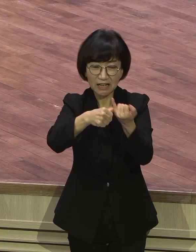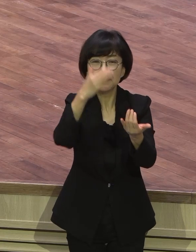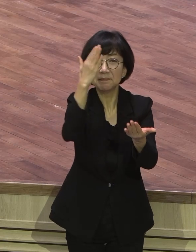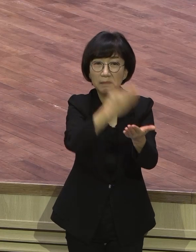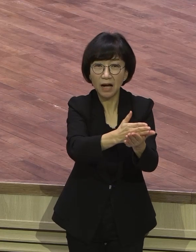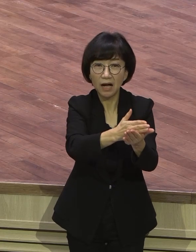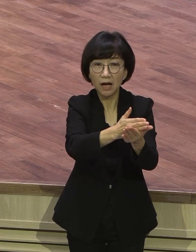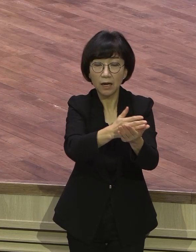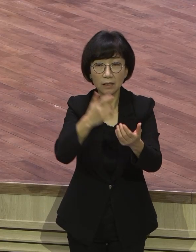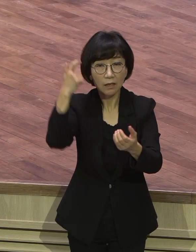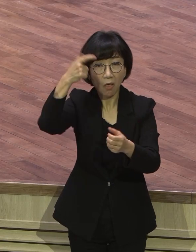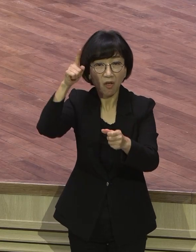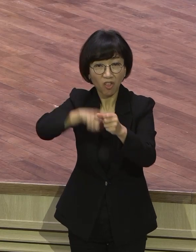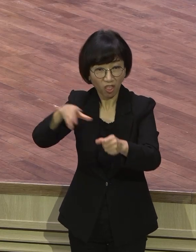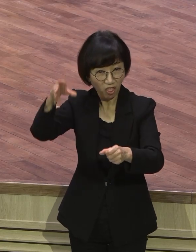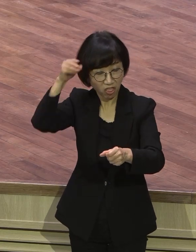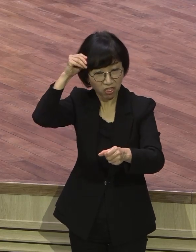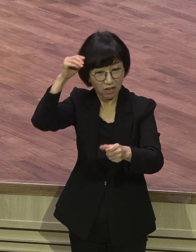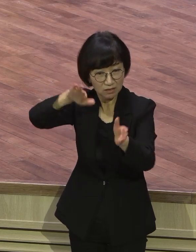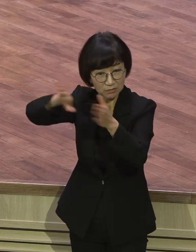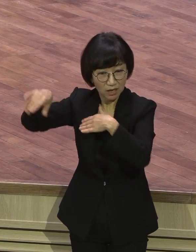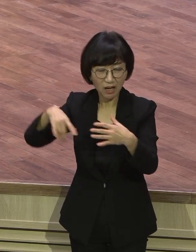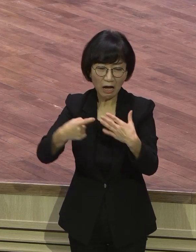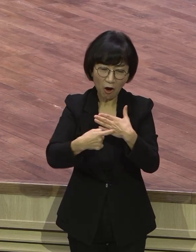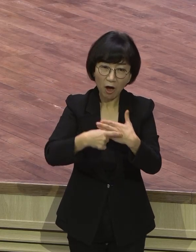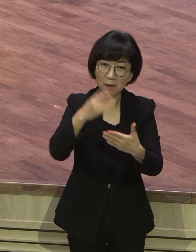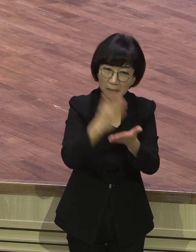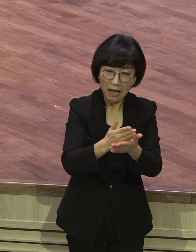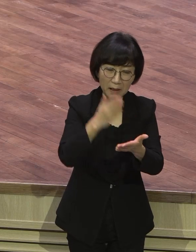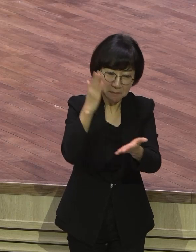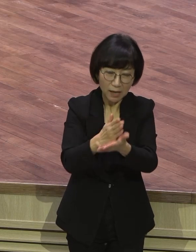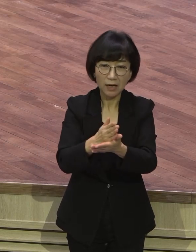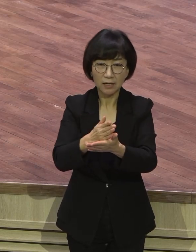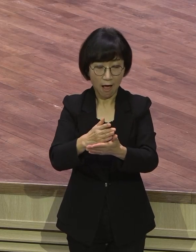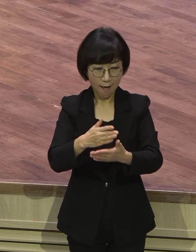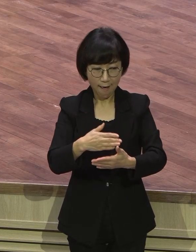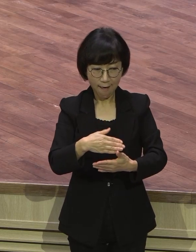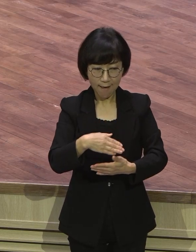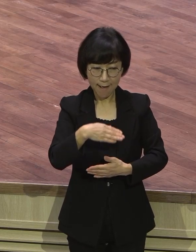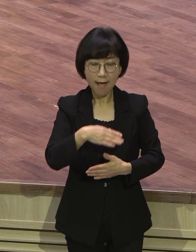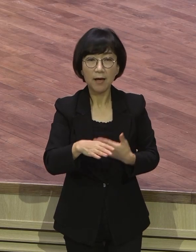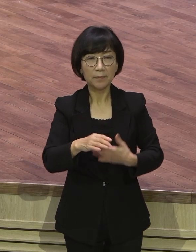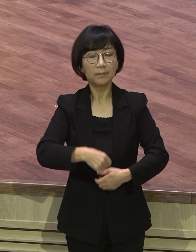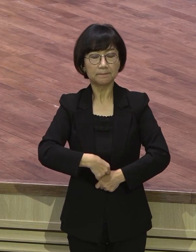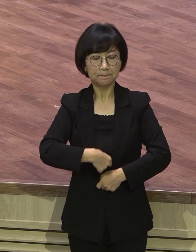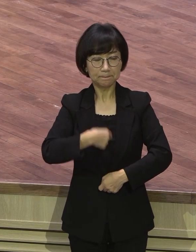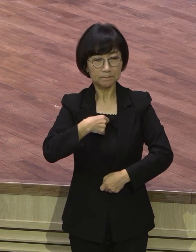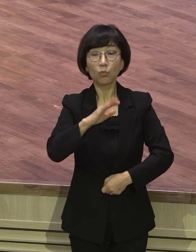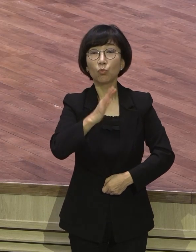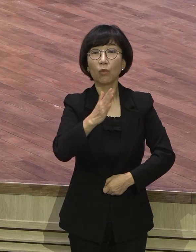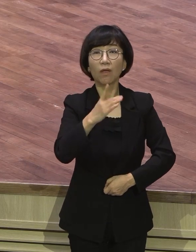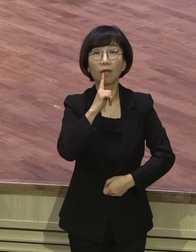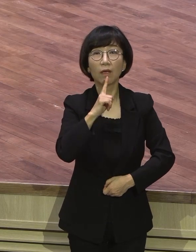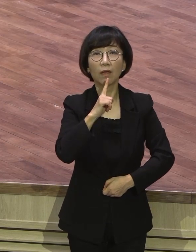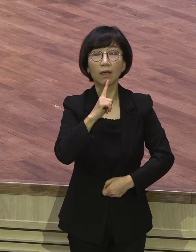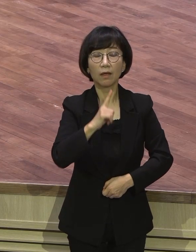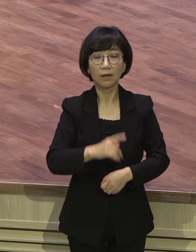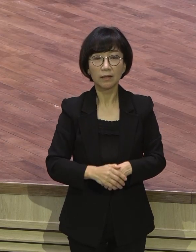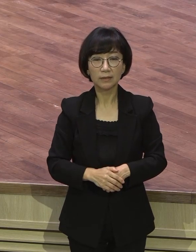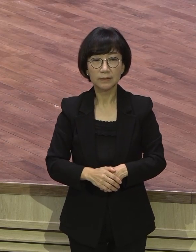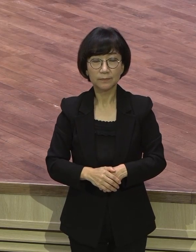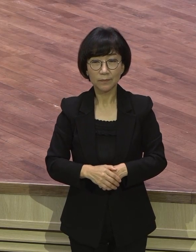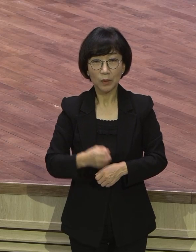하지 않았다고 해서 사신들이 어렵다고 생각한 거예요 그리고 어쩌다가 인간의 연약함 때문에